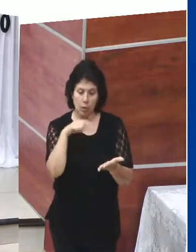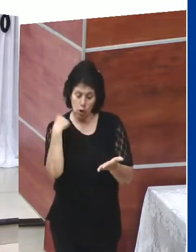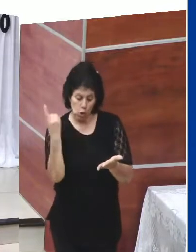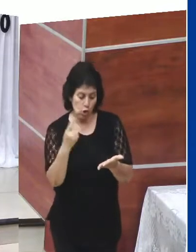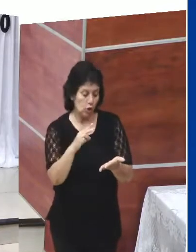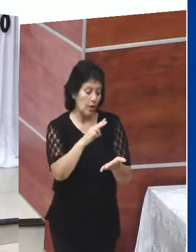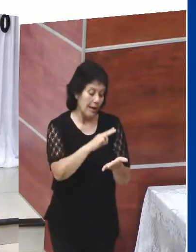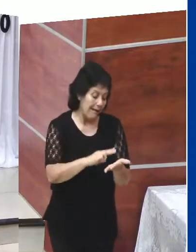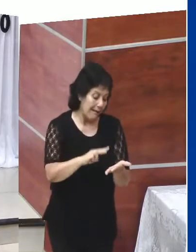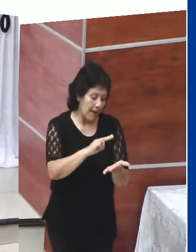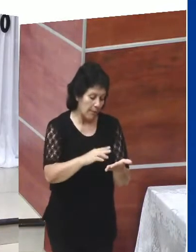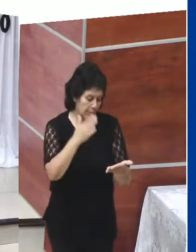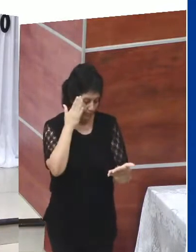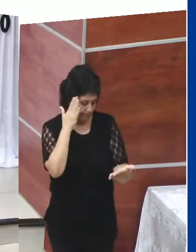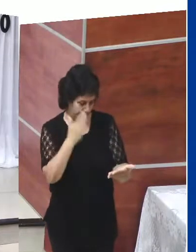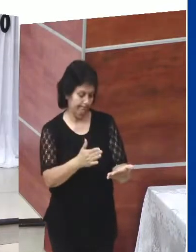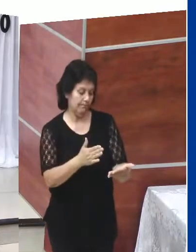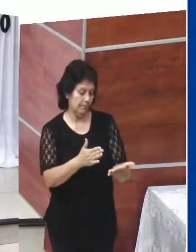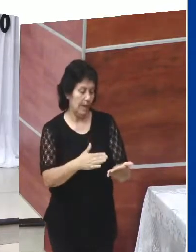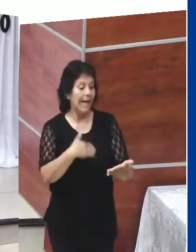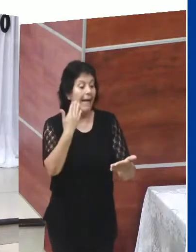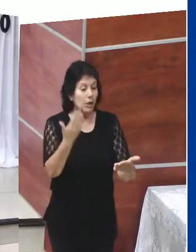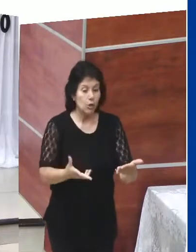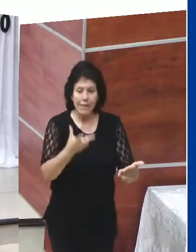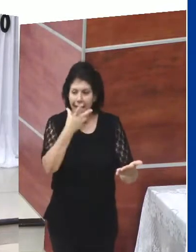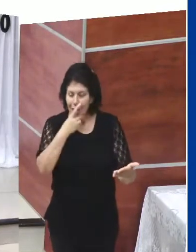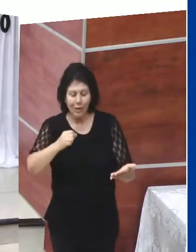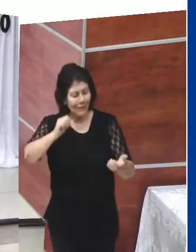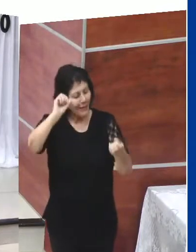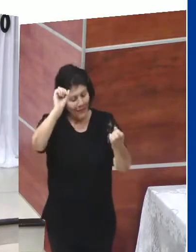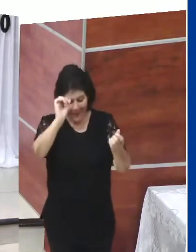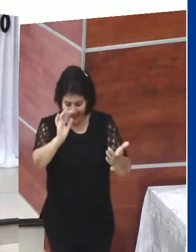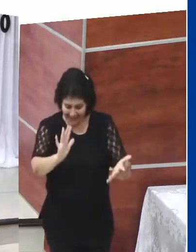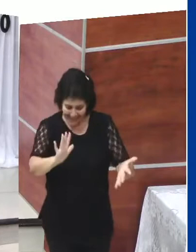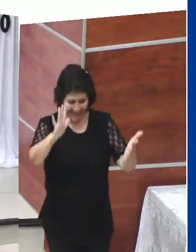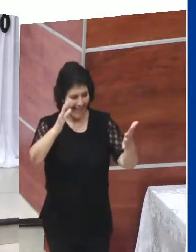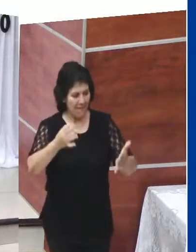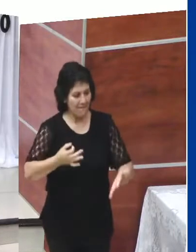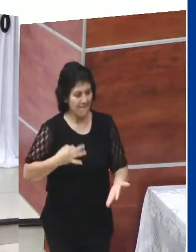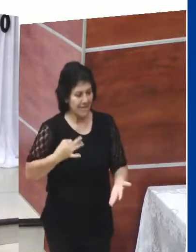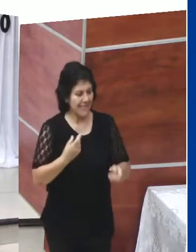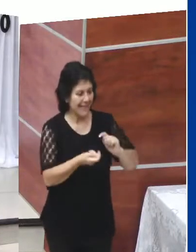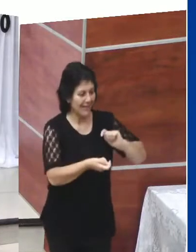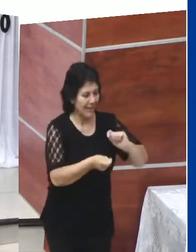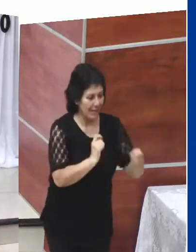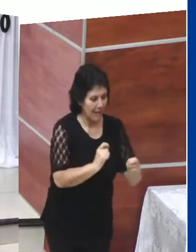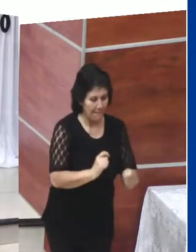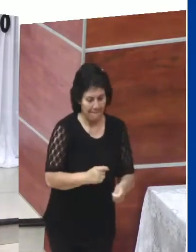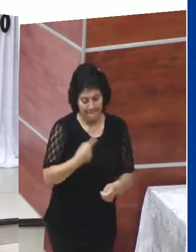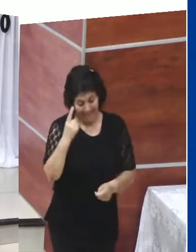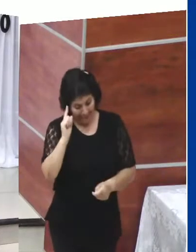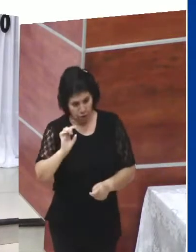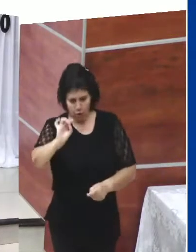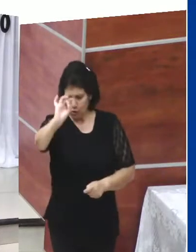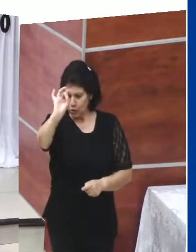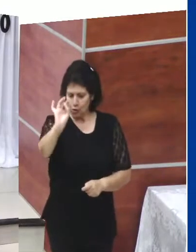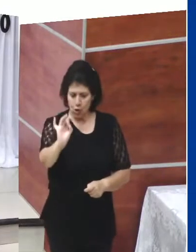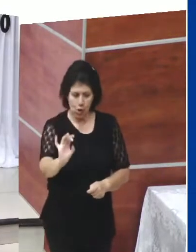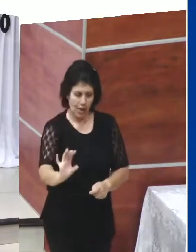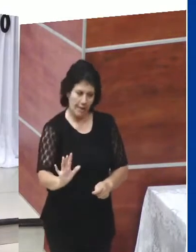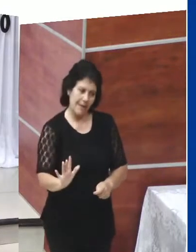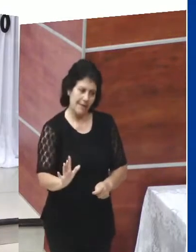Dios será bendecido, será feliz, será transformado, pero solamente los que se disciplinan a hacer